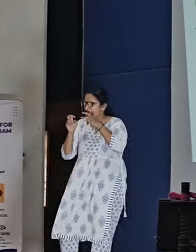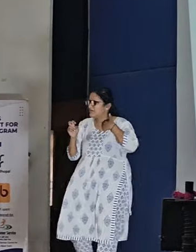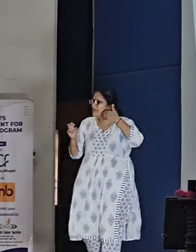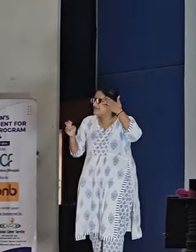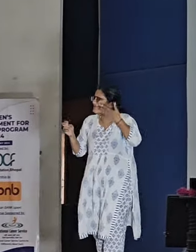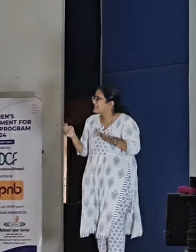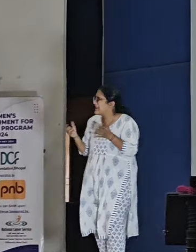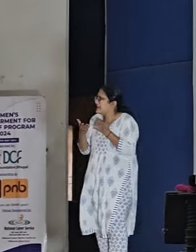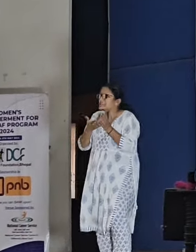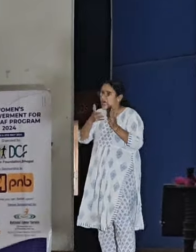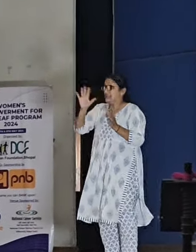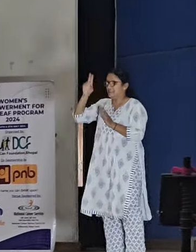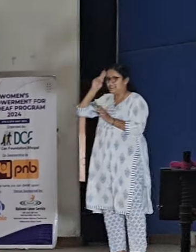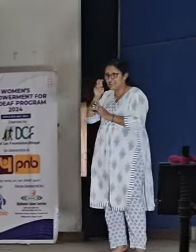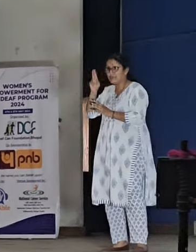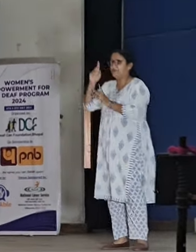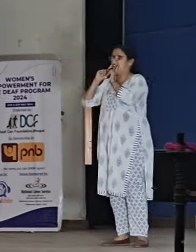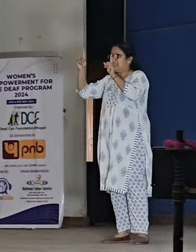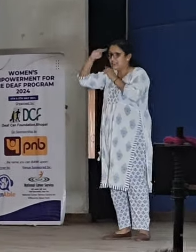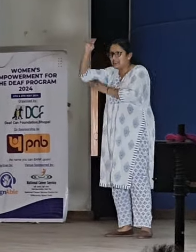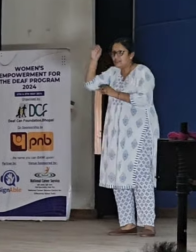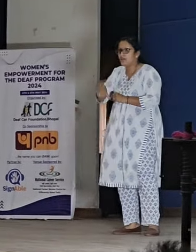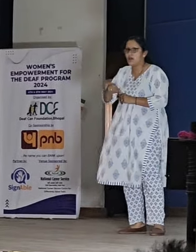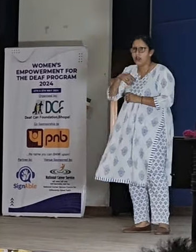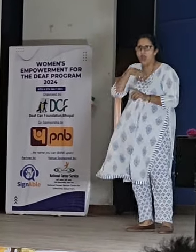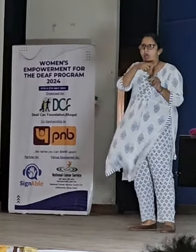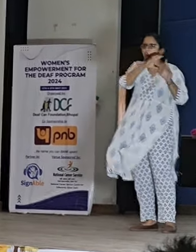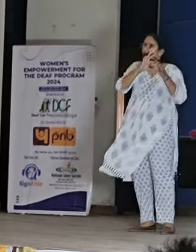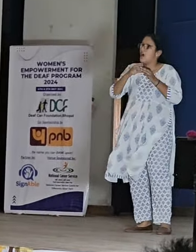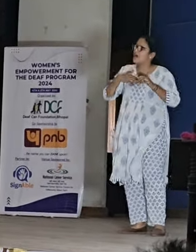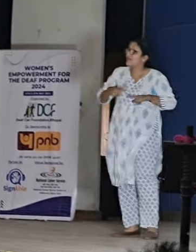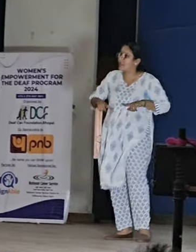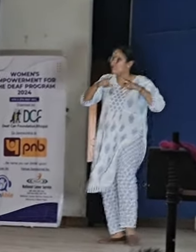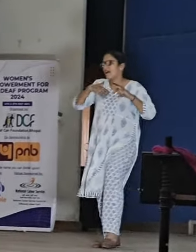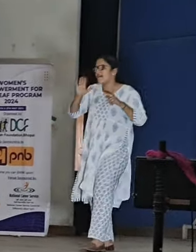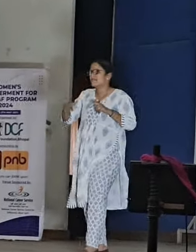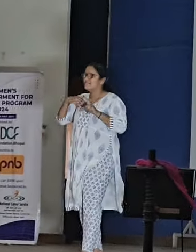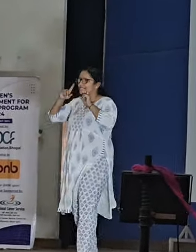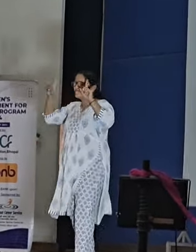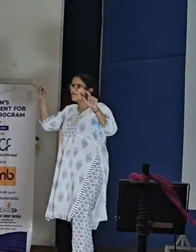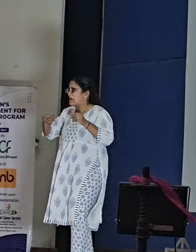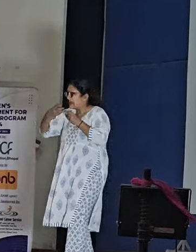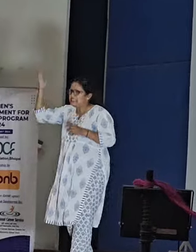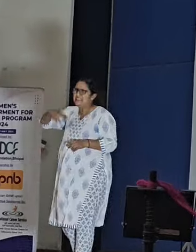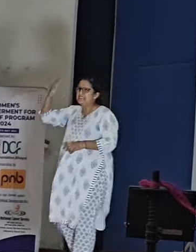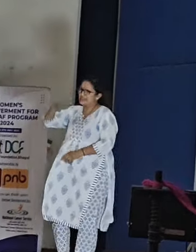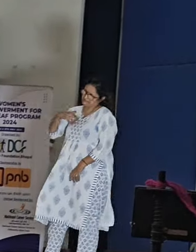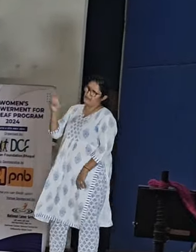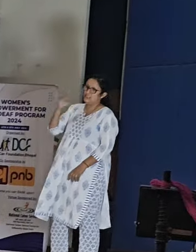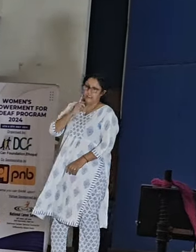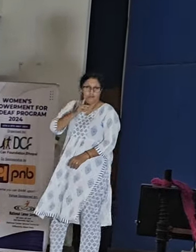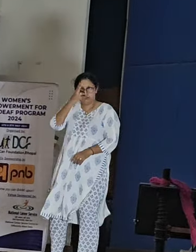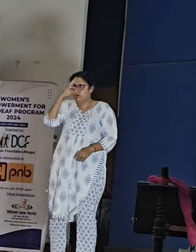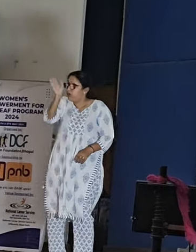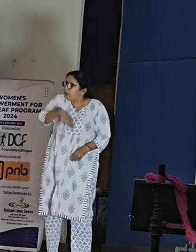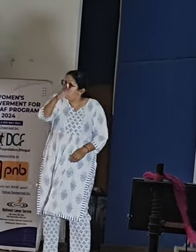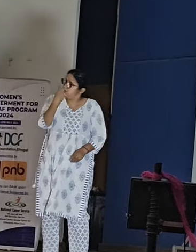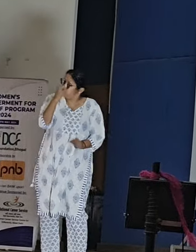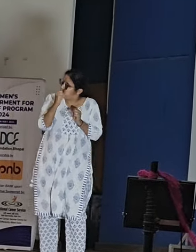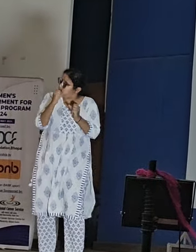फिर मेरे को पता चला मैंने उसे पता कि अशर, तो मैंने उन्होंने बताया कि अशर का मतलब कौन है, तो मतलब बचपन से ही प्रॉब्लम हो रही है, पता ही लोग मेरे पास